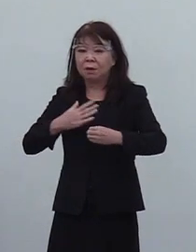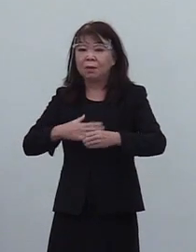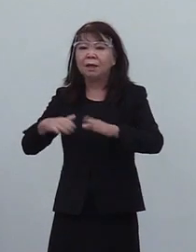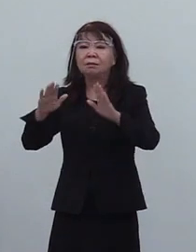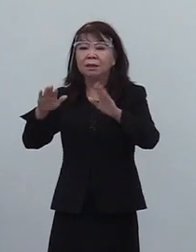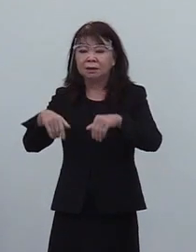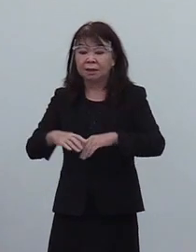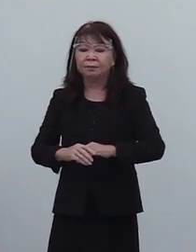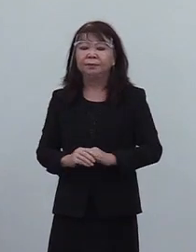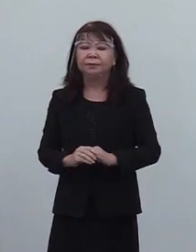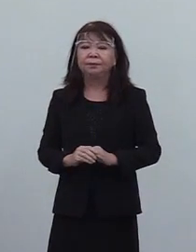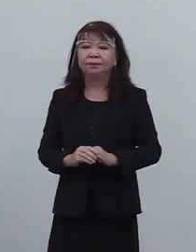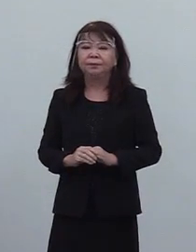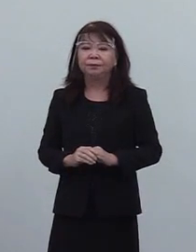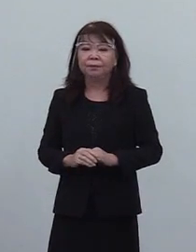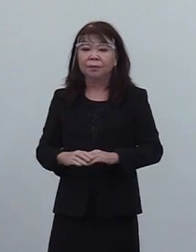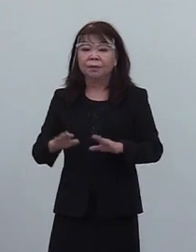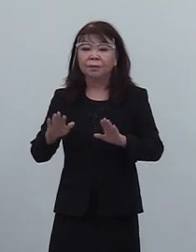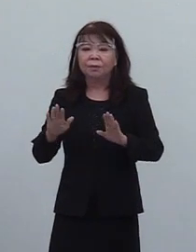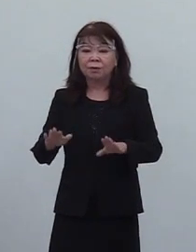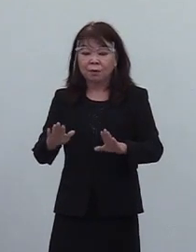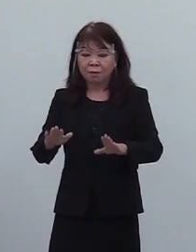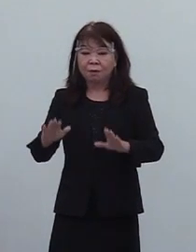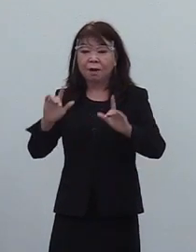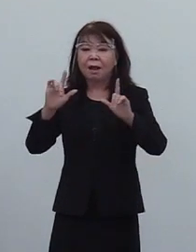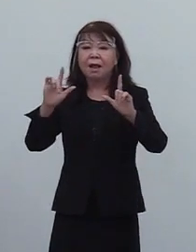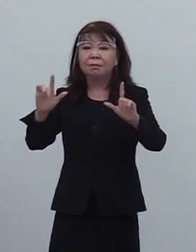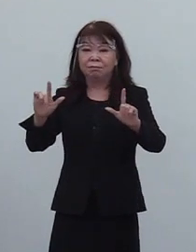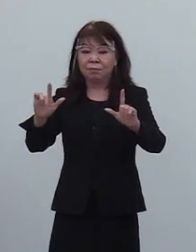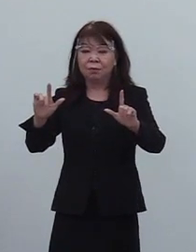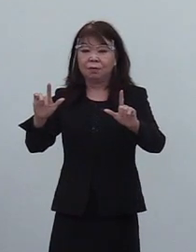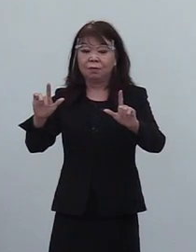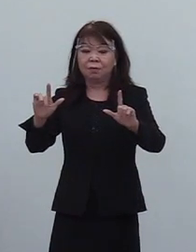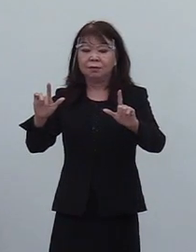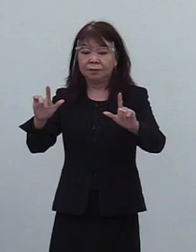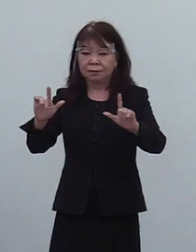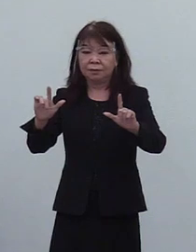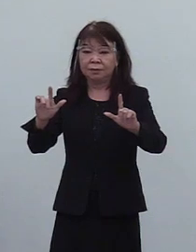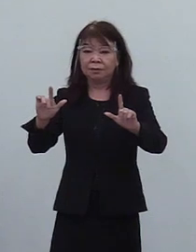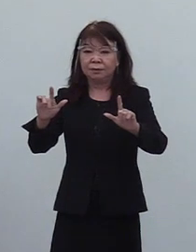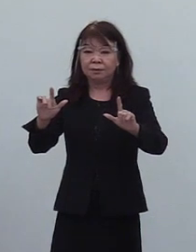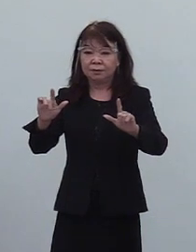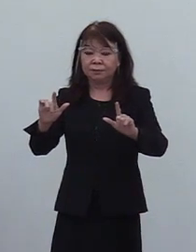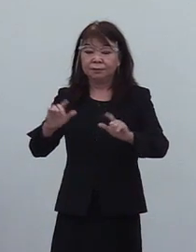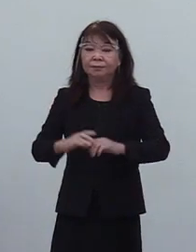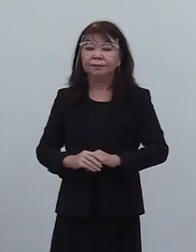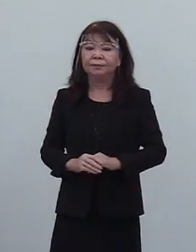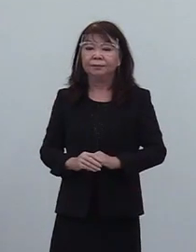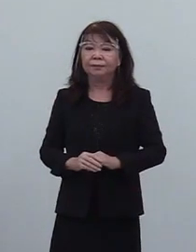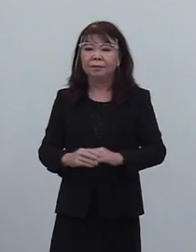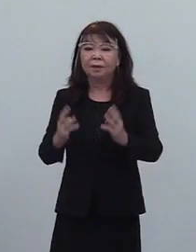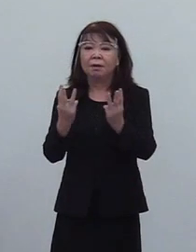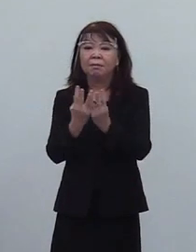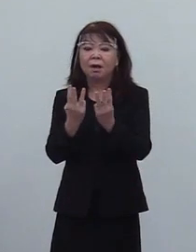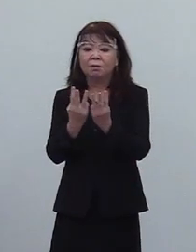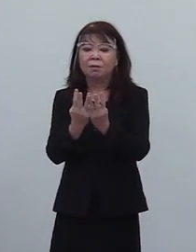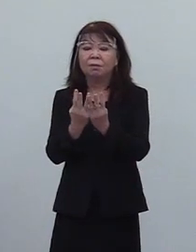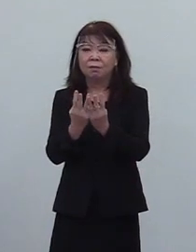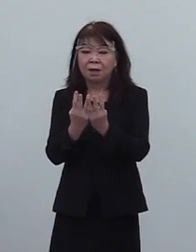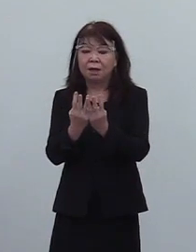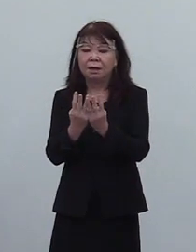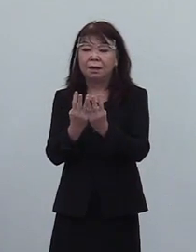ました。こちらは本日1月31日付で公表いたしますが、番号はです